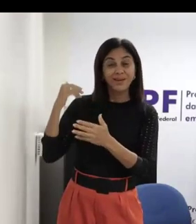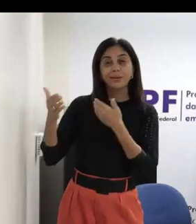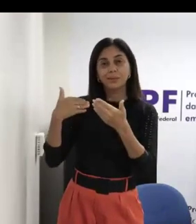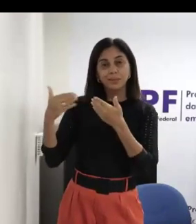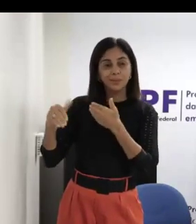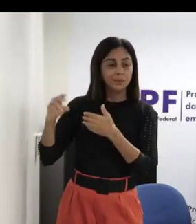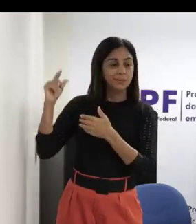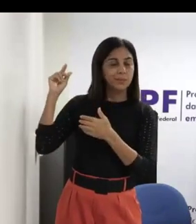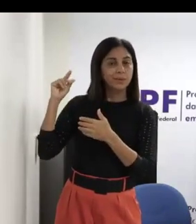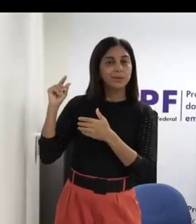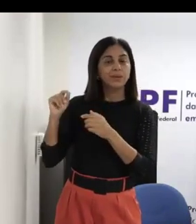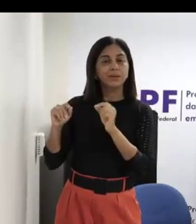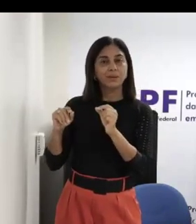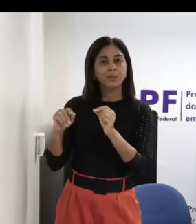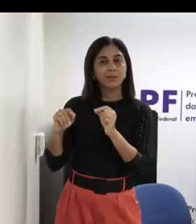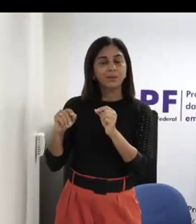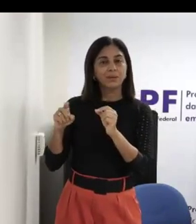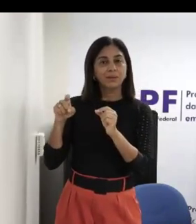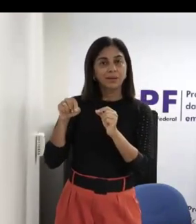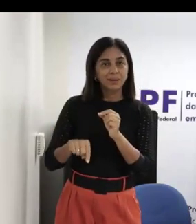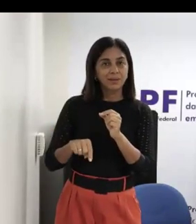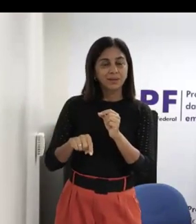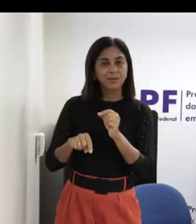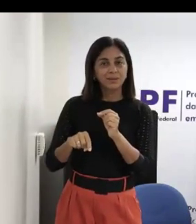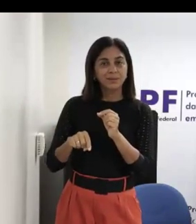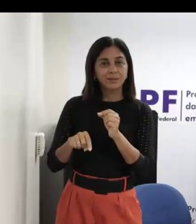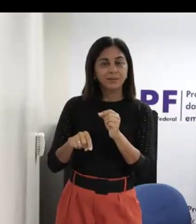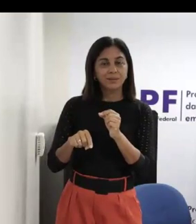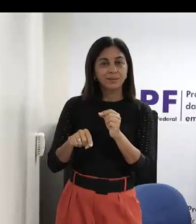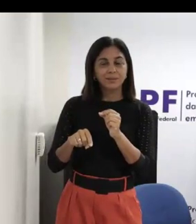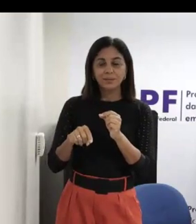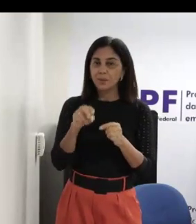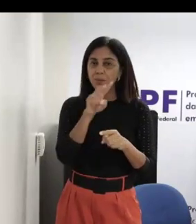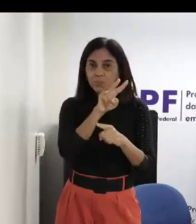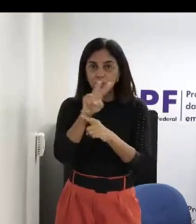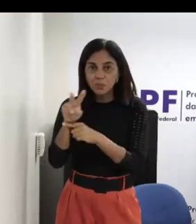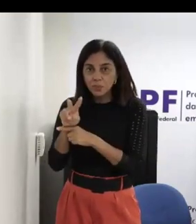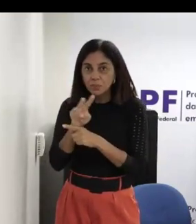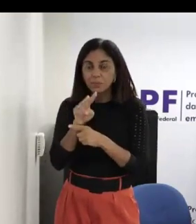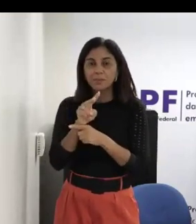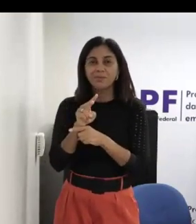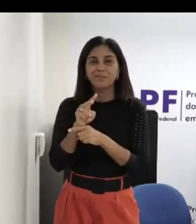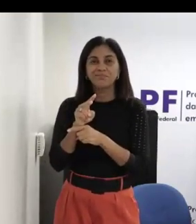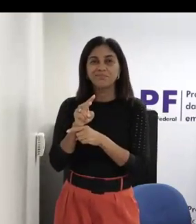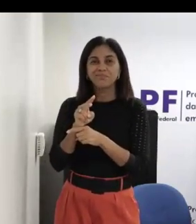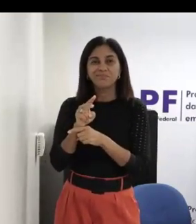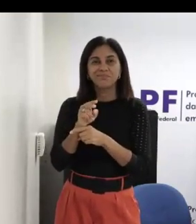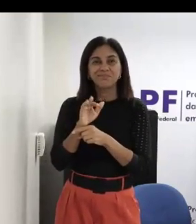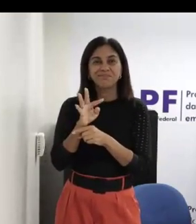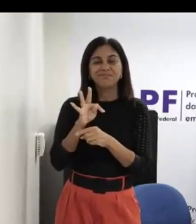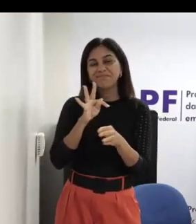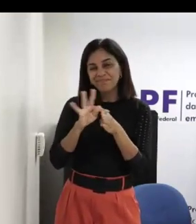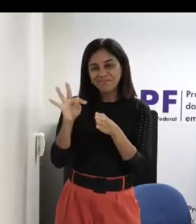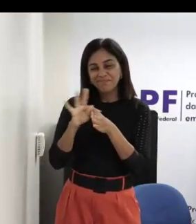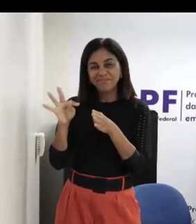mãe não ia ter Guardião da infância é uma servidora tão qualificada que a gente briga por ela fico tentando roubar ela do